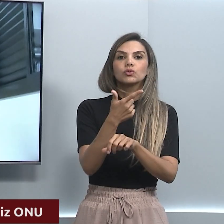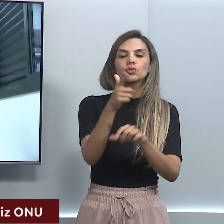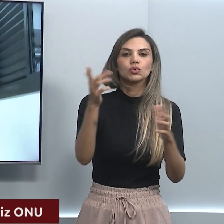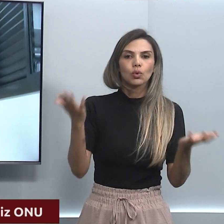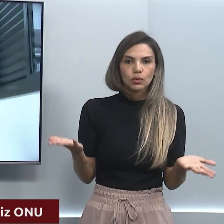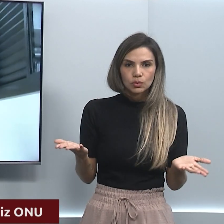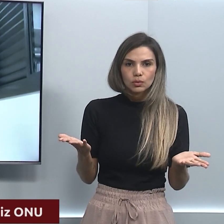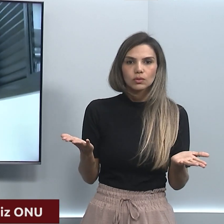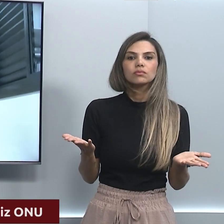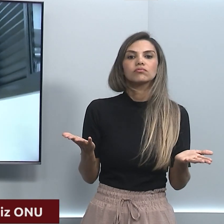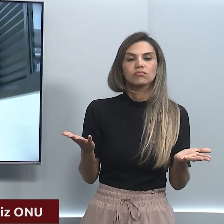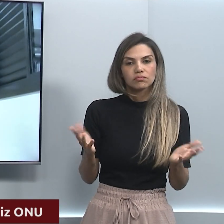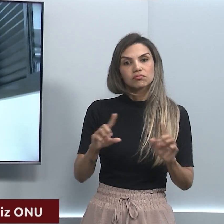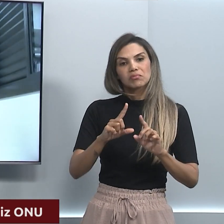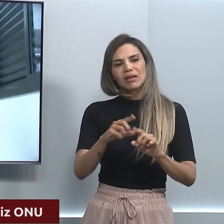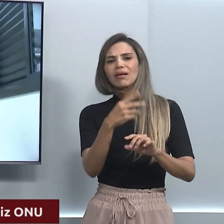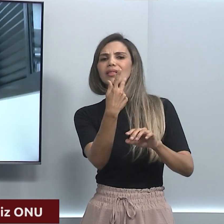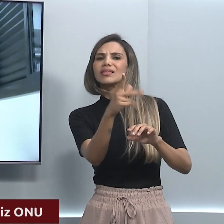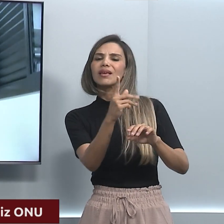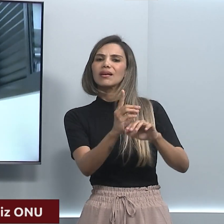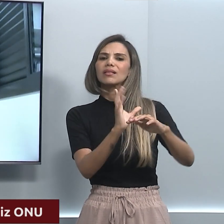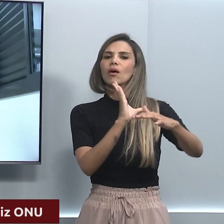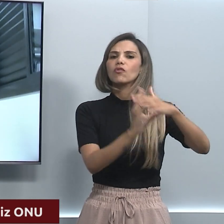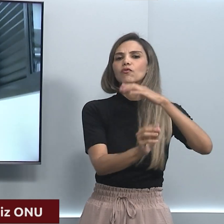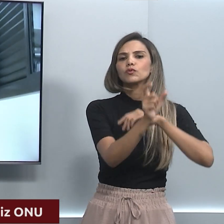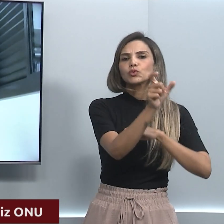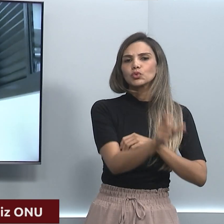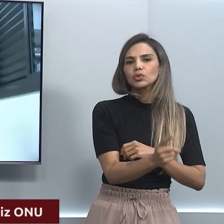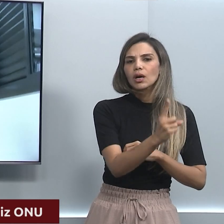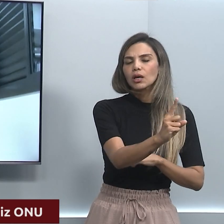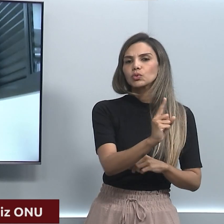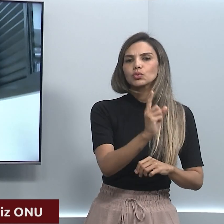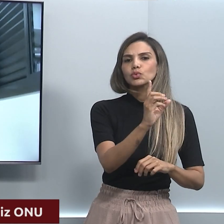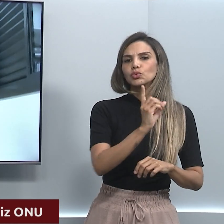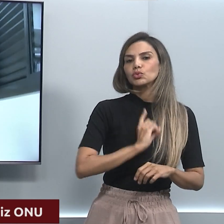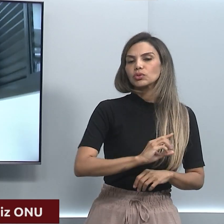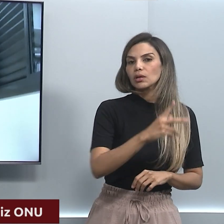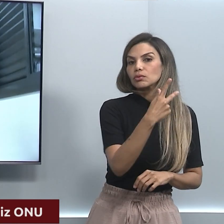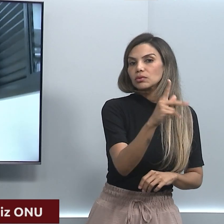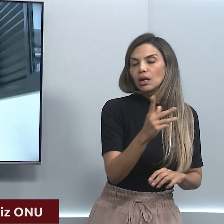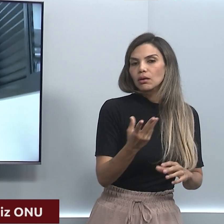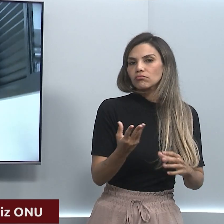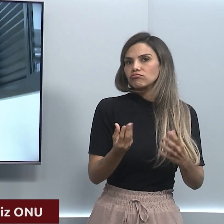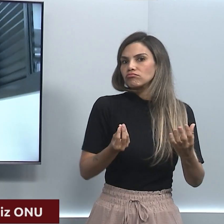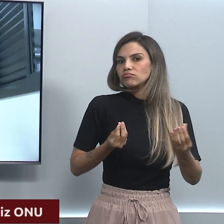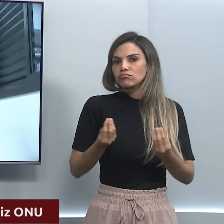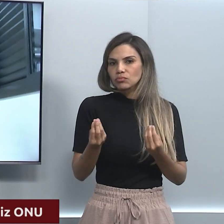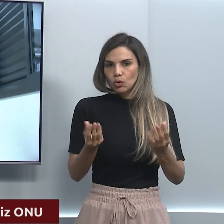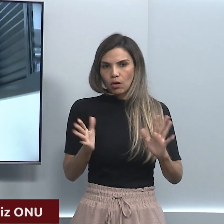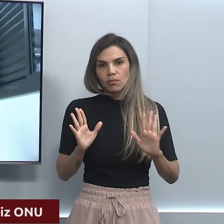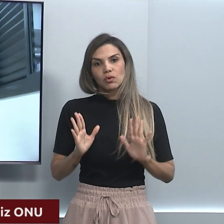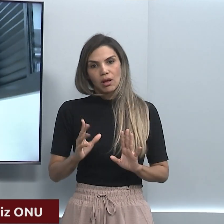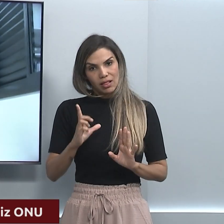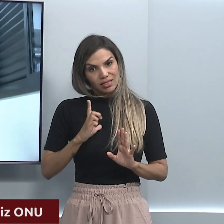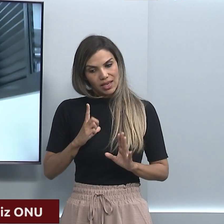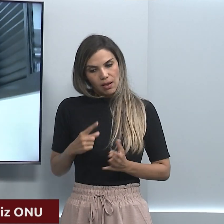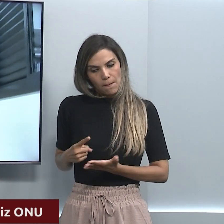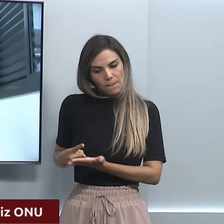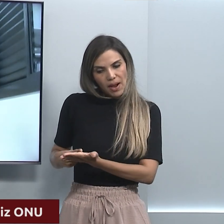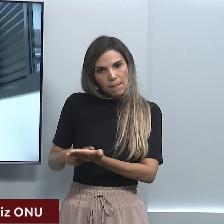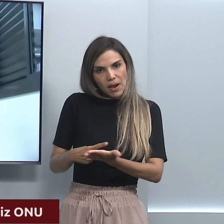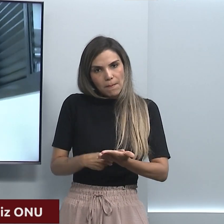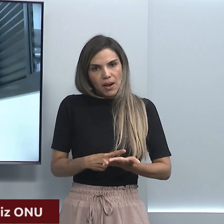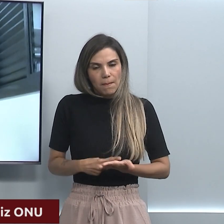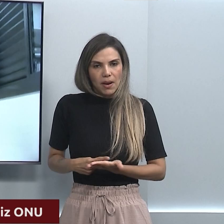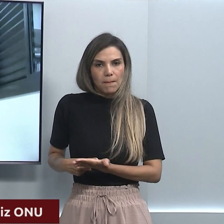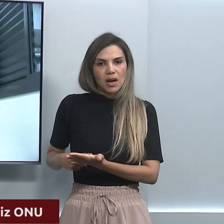que rege o direito dessas pessoas refugiadas no nível internacional é justamente a Convenção de Genebra, o Estatuto